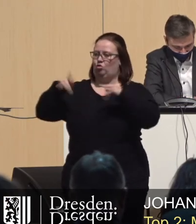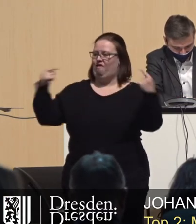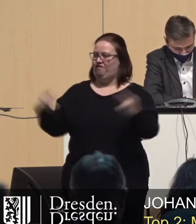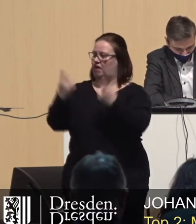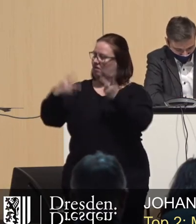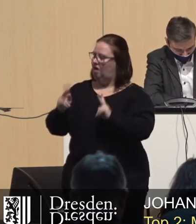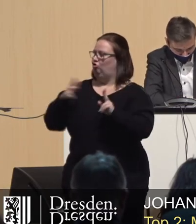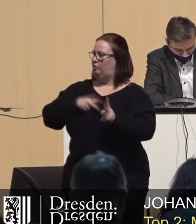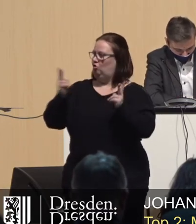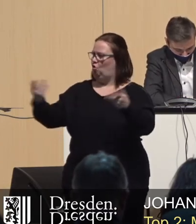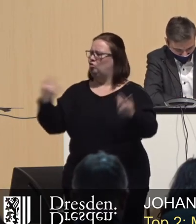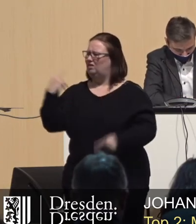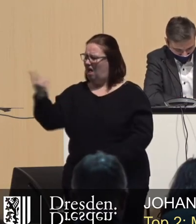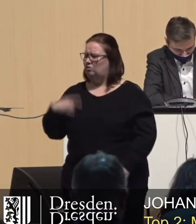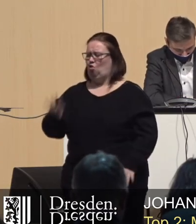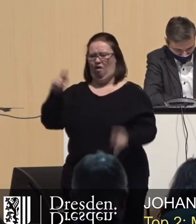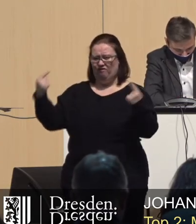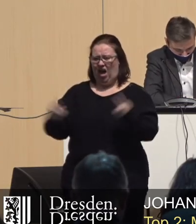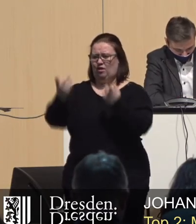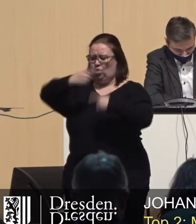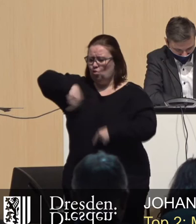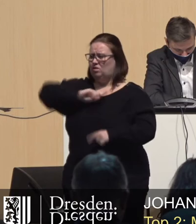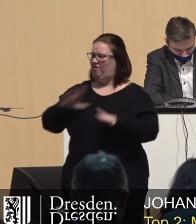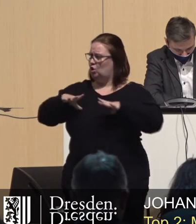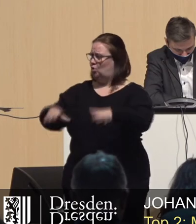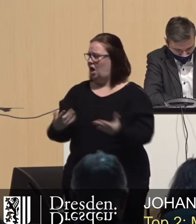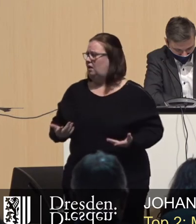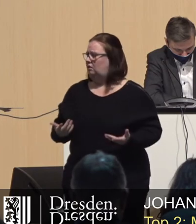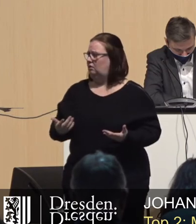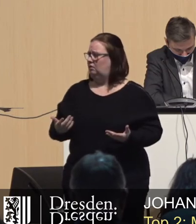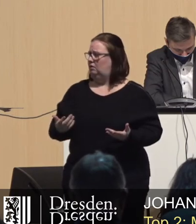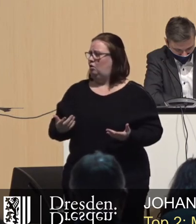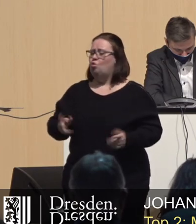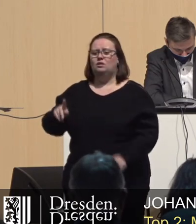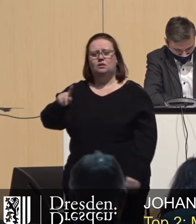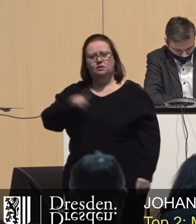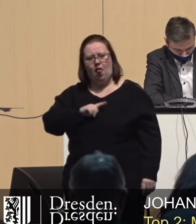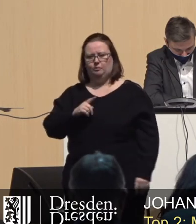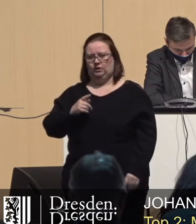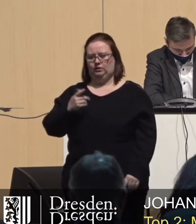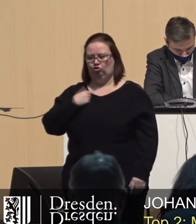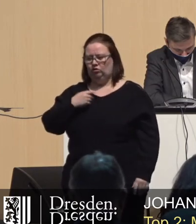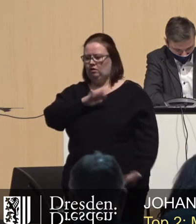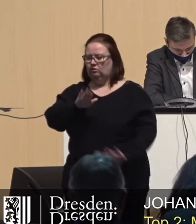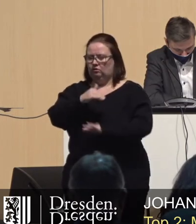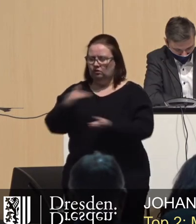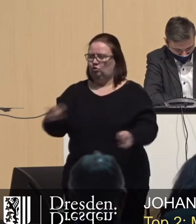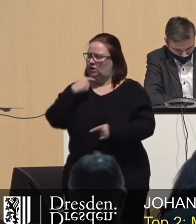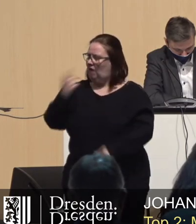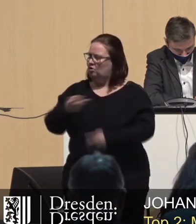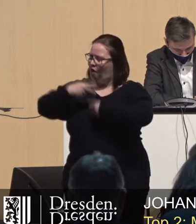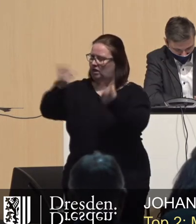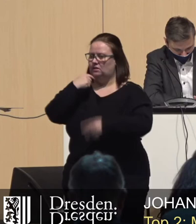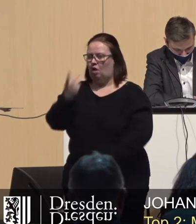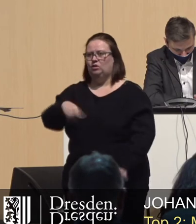und des Rechtsstaats. Und Sie sind die Feinde von unser aller Gesundheit. Und ich will, dass das endlich mal gesagt wird.